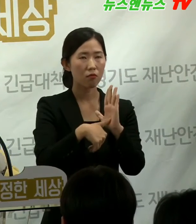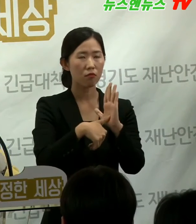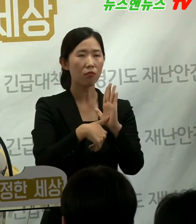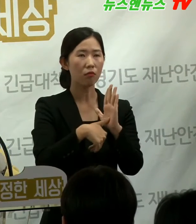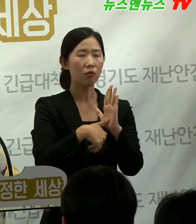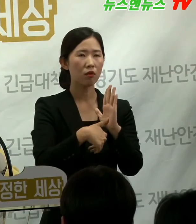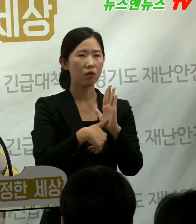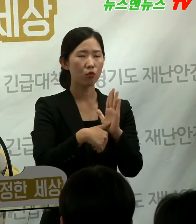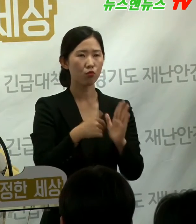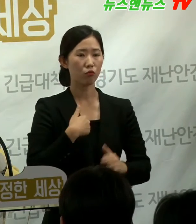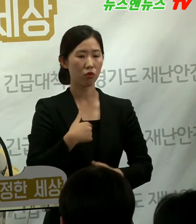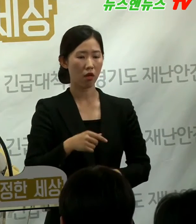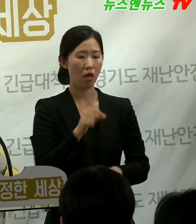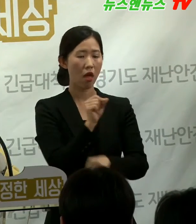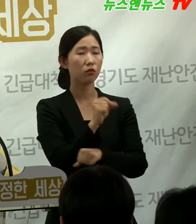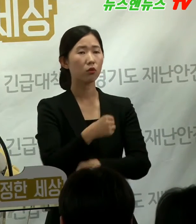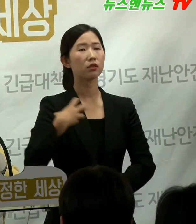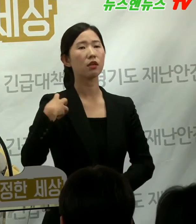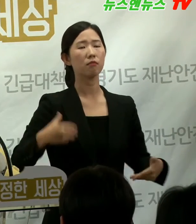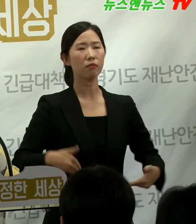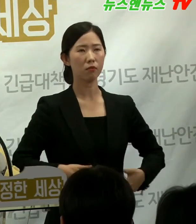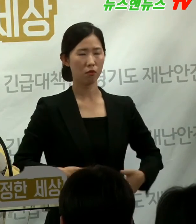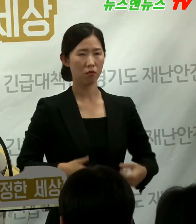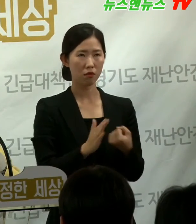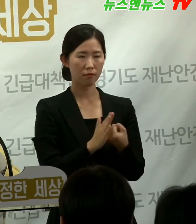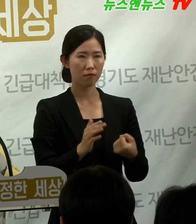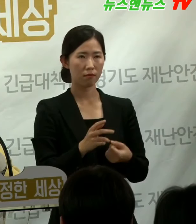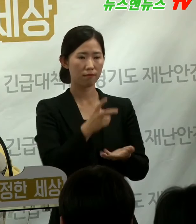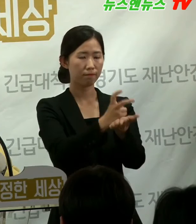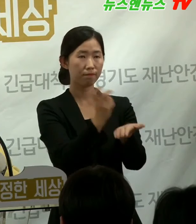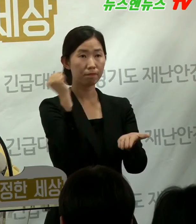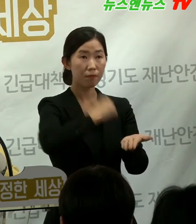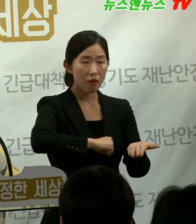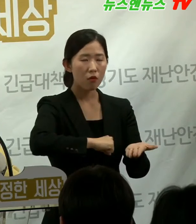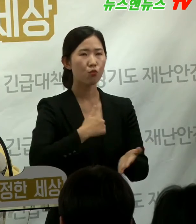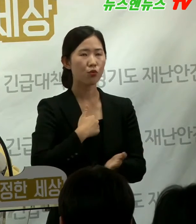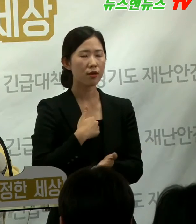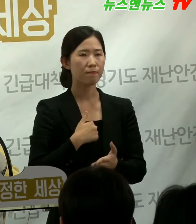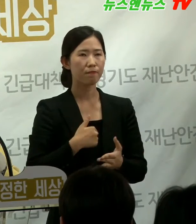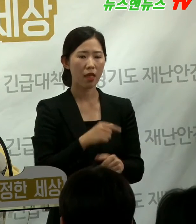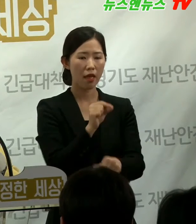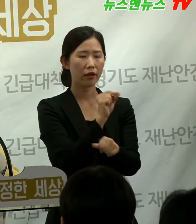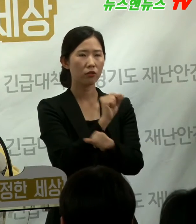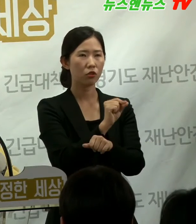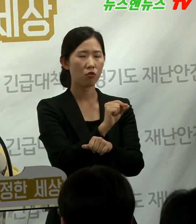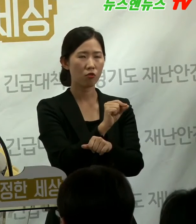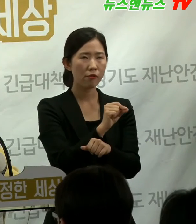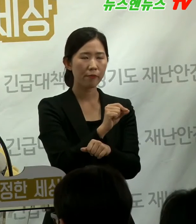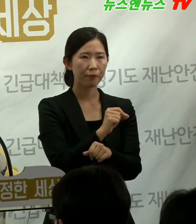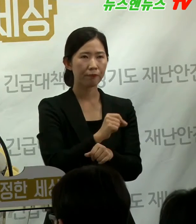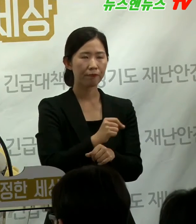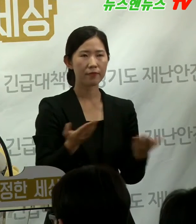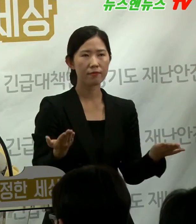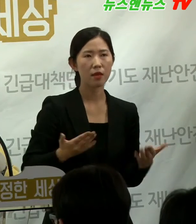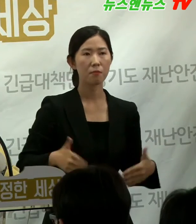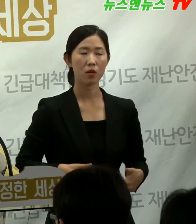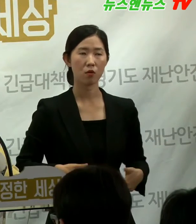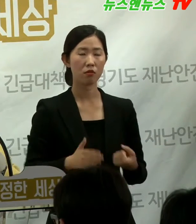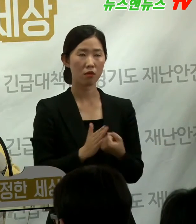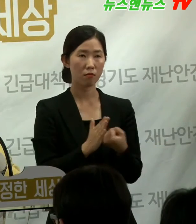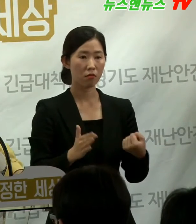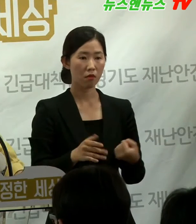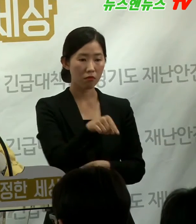때문에 최악의 경우 안 지키는 경우 그래서 우리는 조치를 해야 됩니다 해서 그리고 우리는 전면 금지